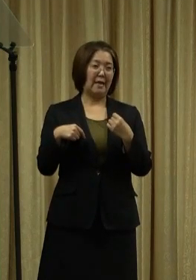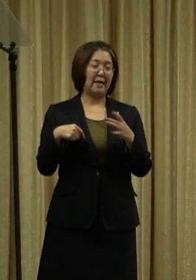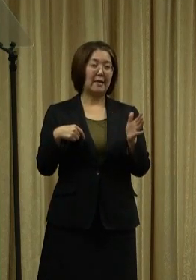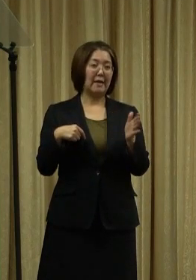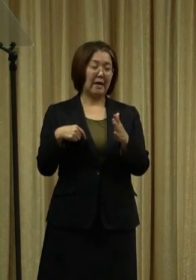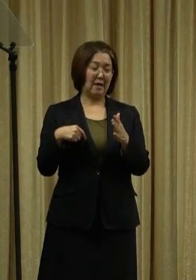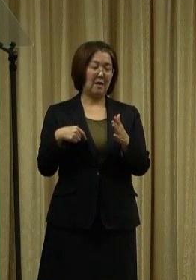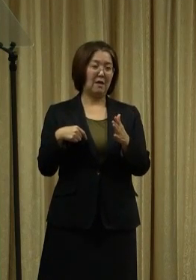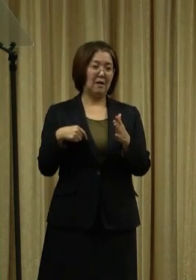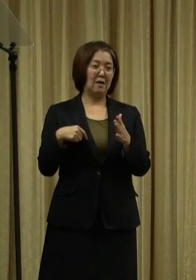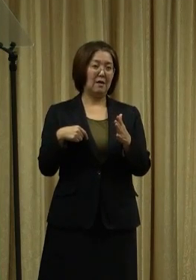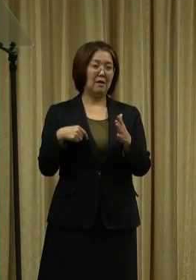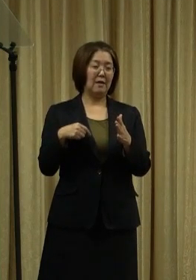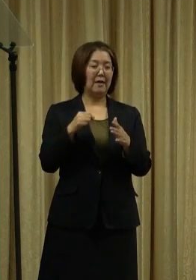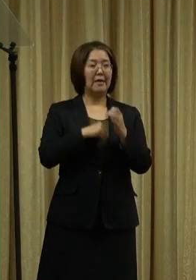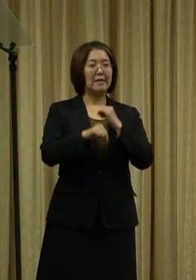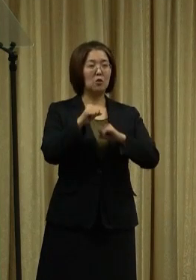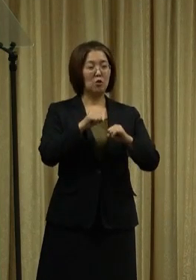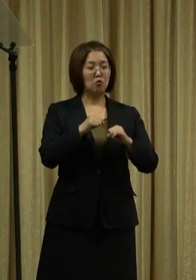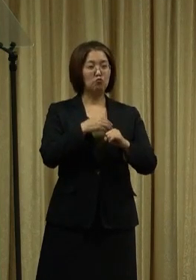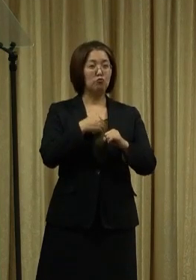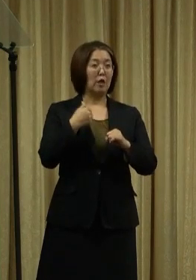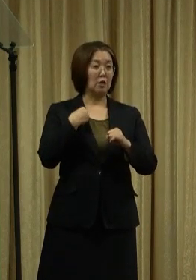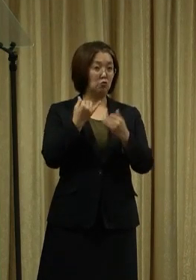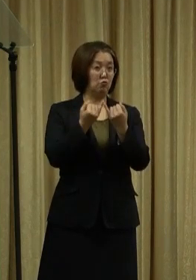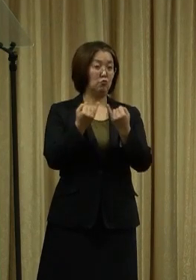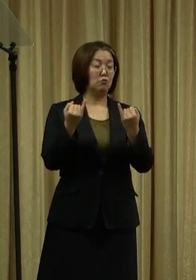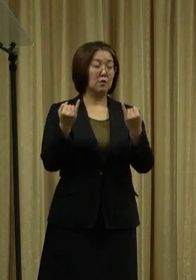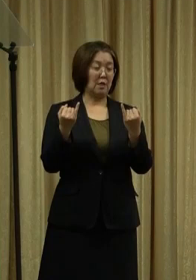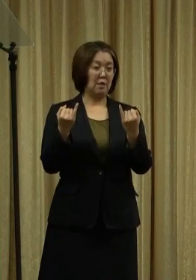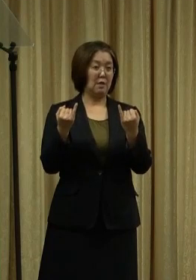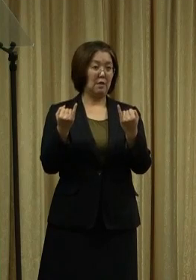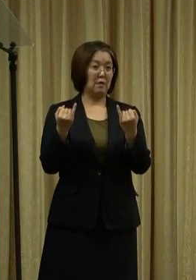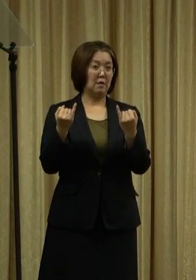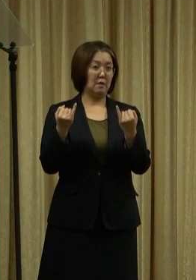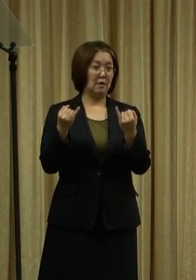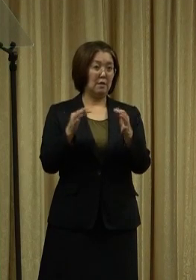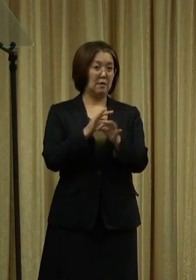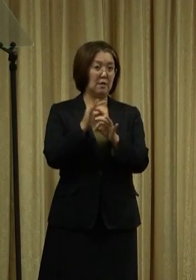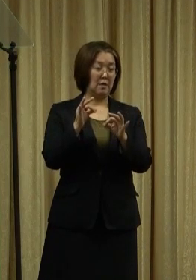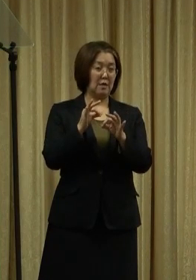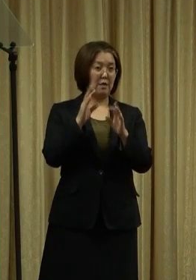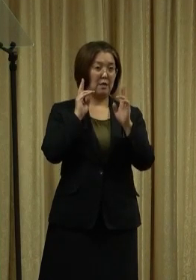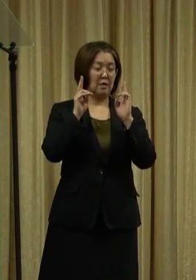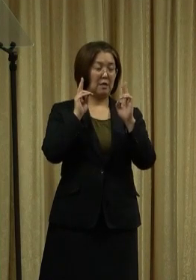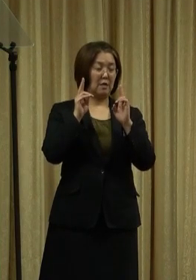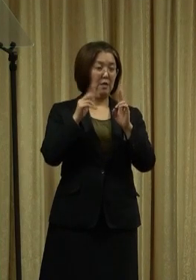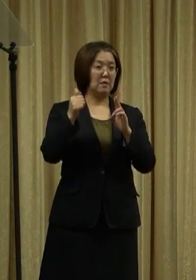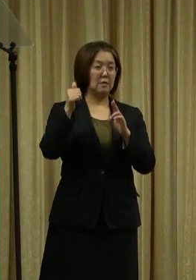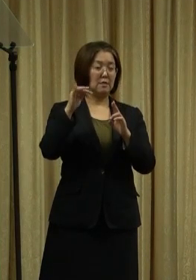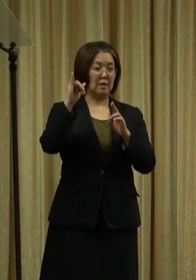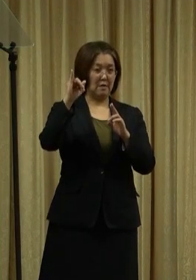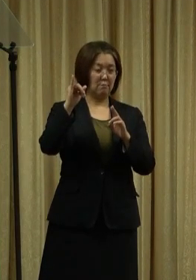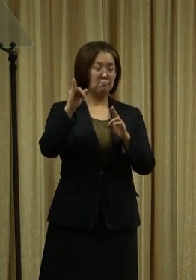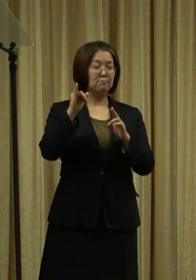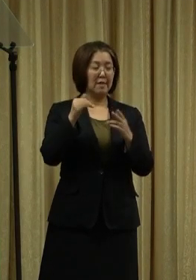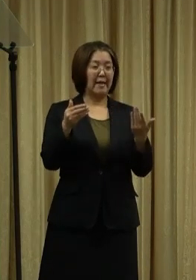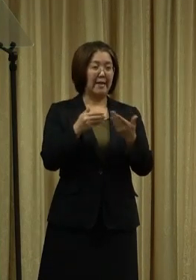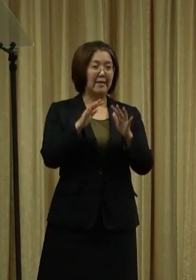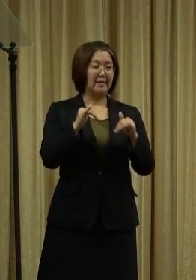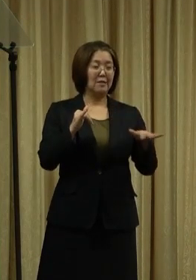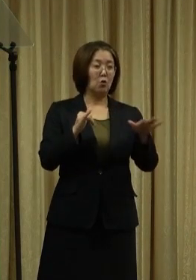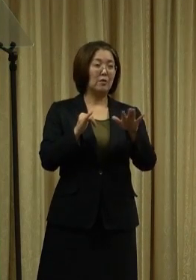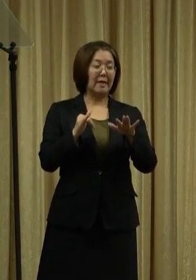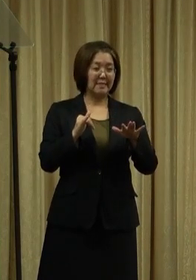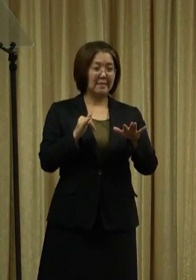から、活躍している女性の経営者あるいは女性の働く方、そ